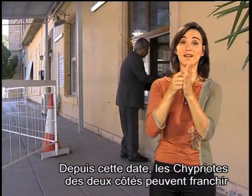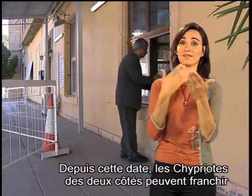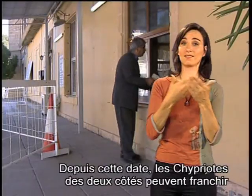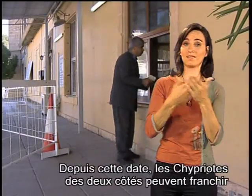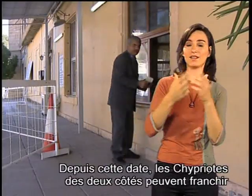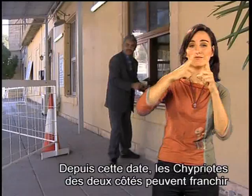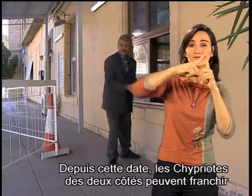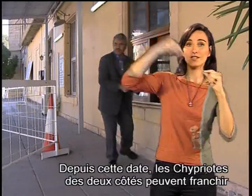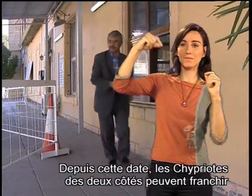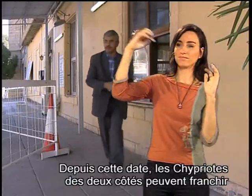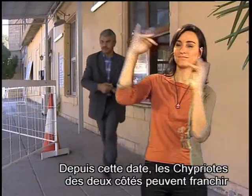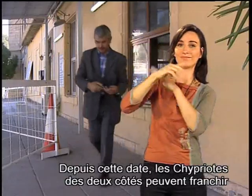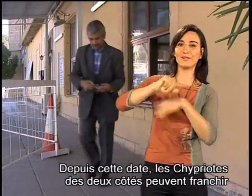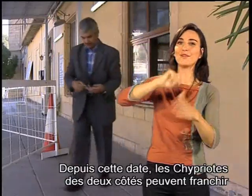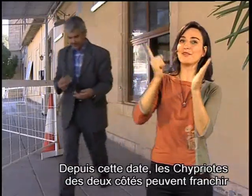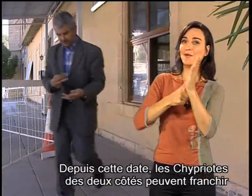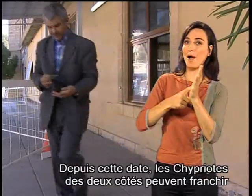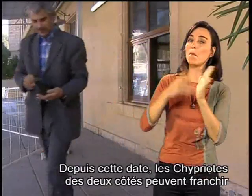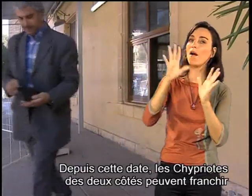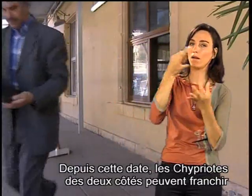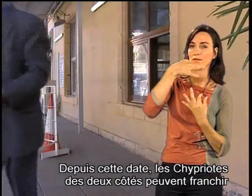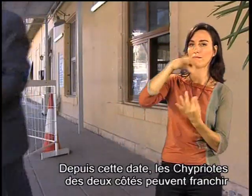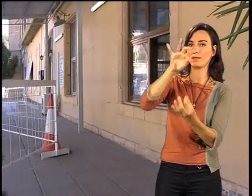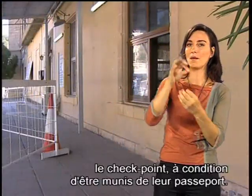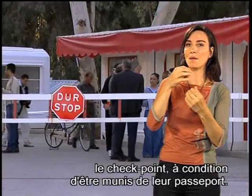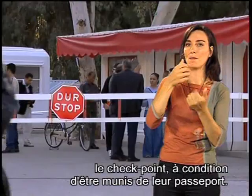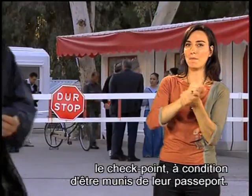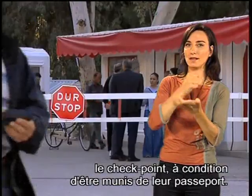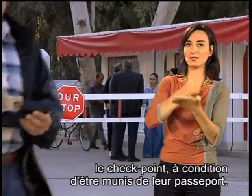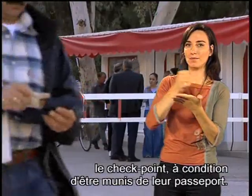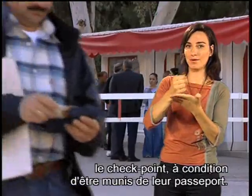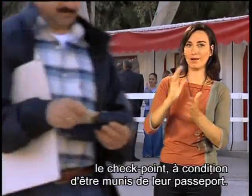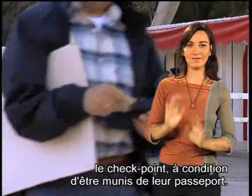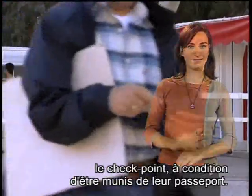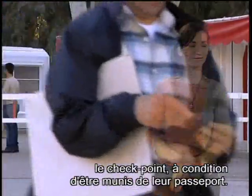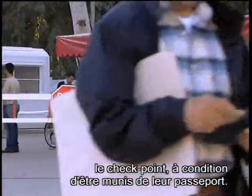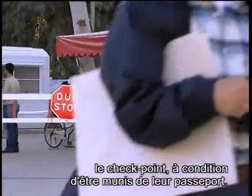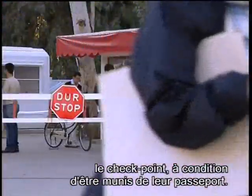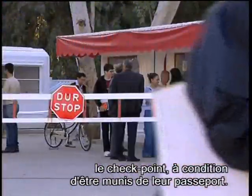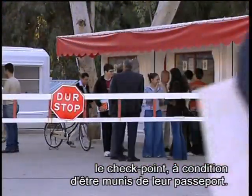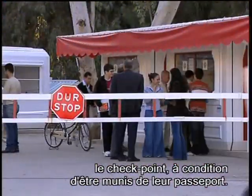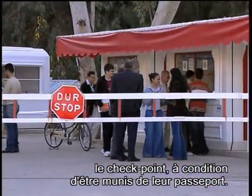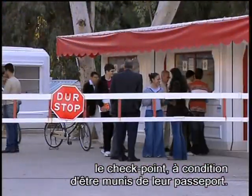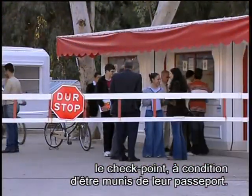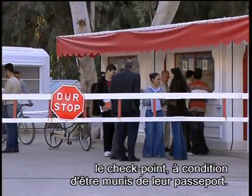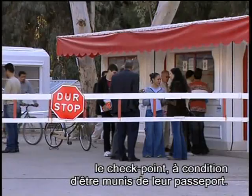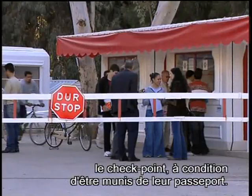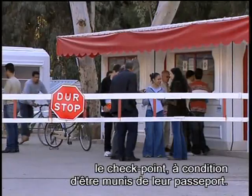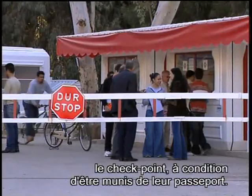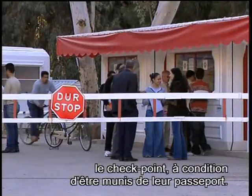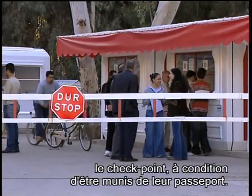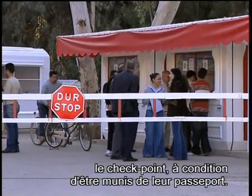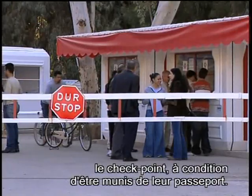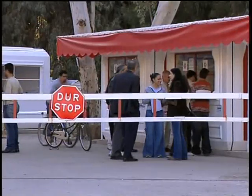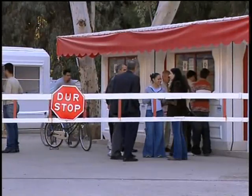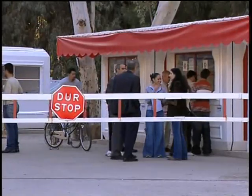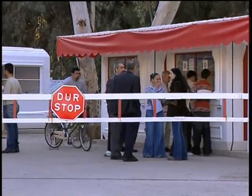Depuis cette date, les chypriotes des deux côtés peuvent franchir le checkpoint. A condition d'être munis de leur passeport.